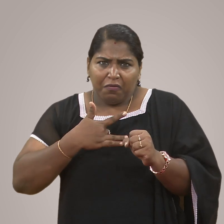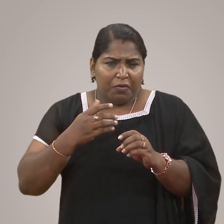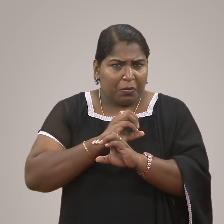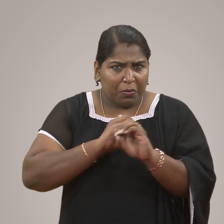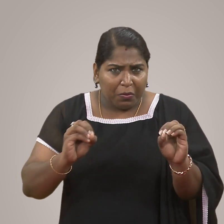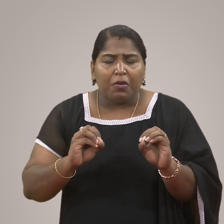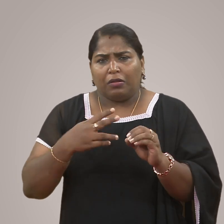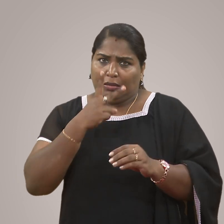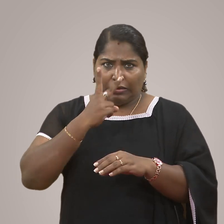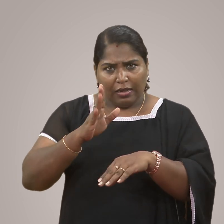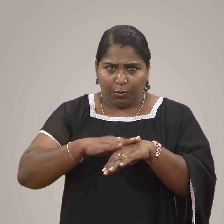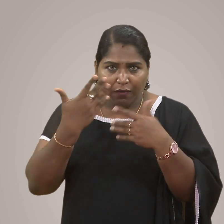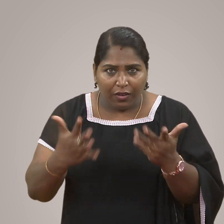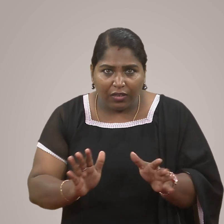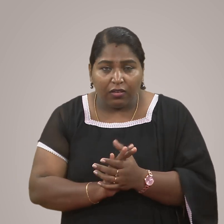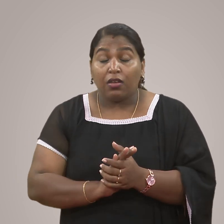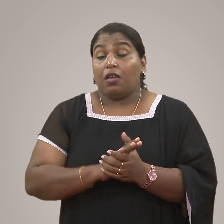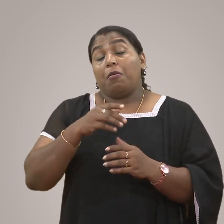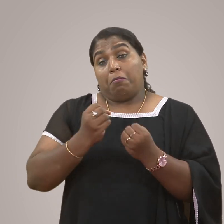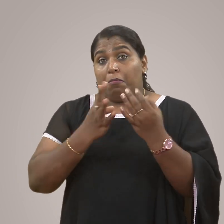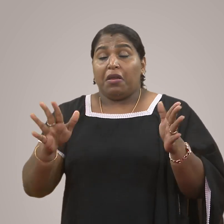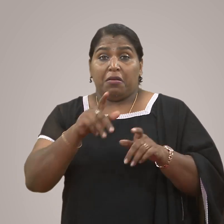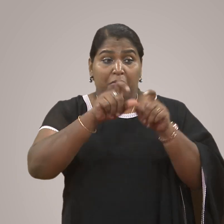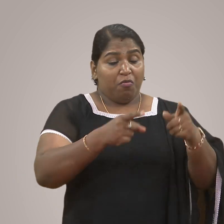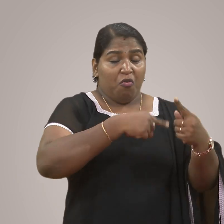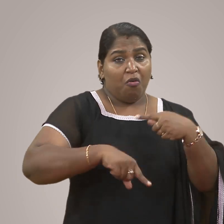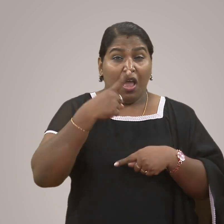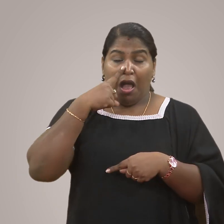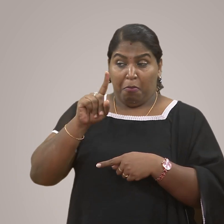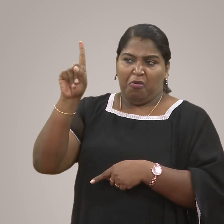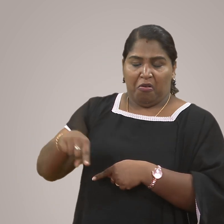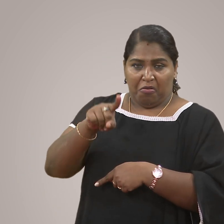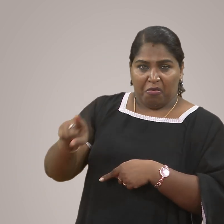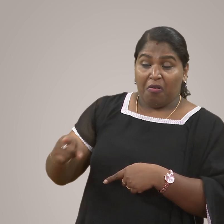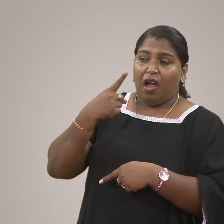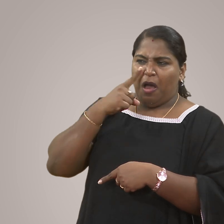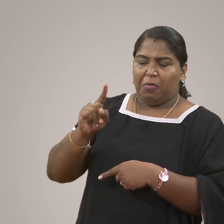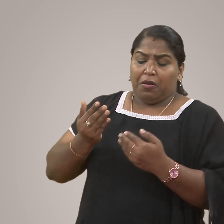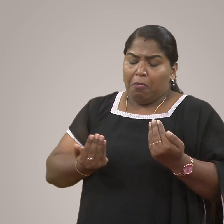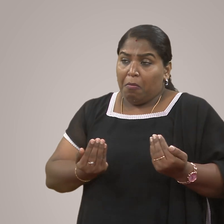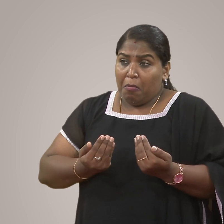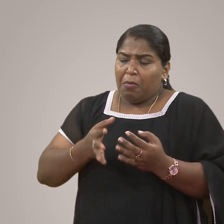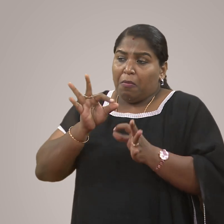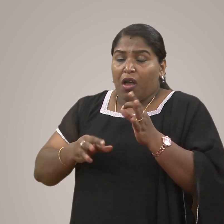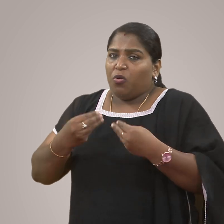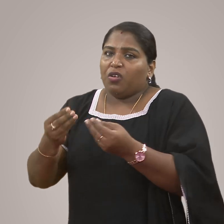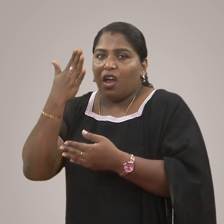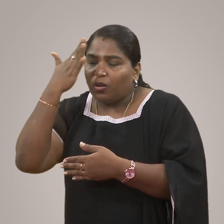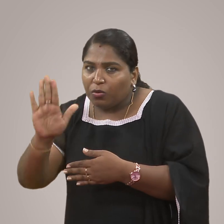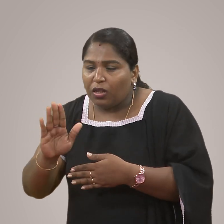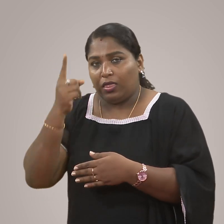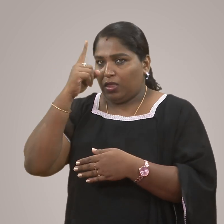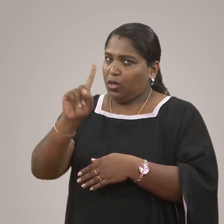അസ്വസ്ഥതകളൊക്കെ പ്രകടിപ്പിക്കുന്നതായിട്ടോ നമ്മൾ കണ്ടിട്ടുണ്ടാവും. ഉടനെ അത് അമ്മയുടെ തെറ്റാണ് അല്ലെങ്കിൽ അമ്മയ്ക്ക് പാല് കൊടുക്കാൻ അറിയില്ല എന്നൊന്നും